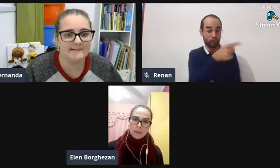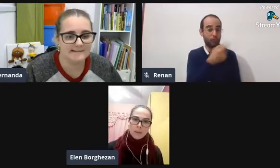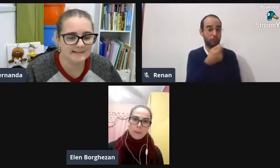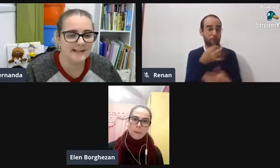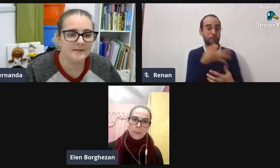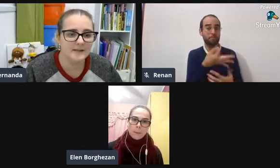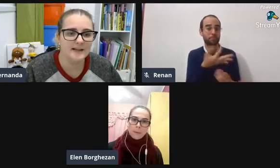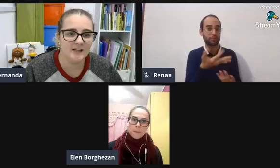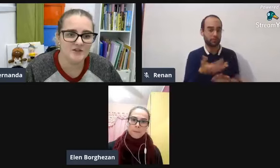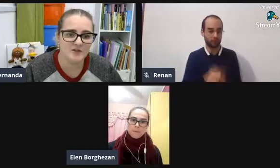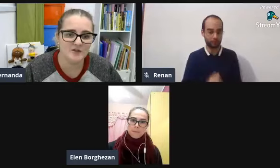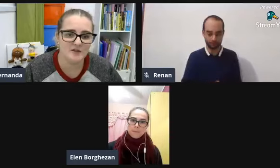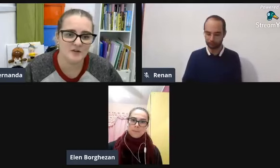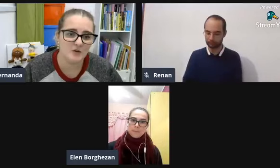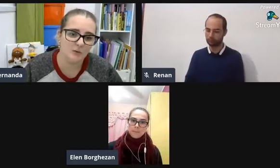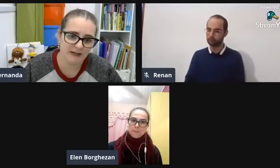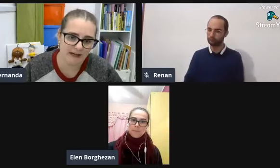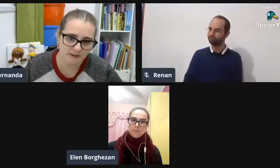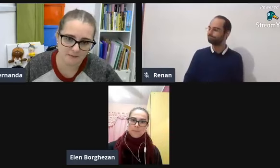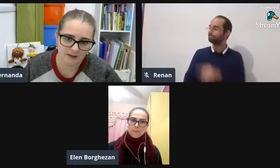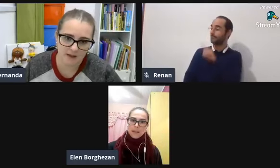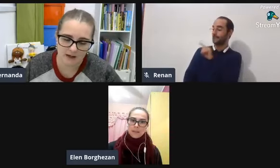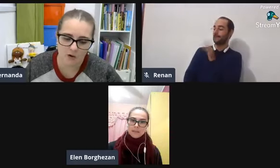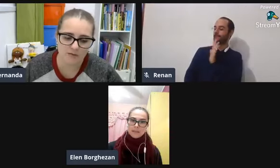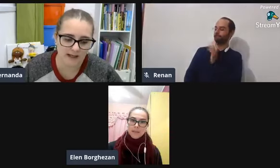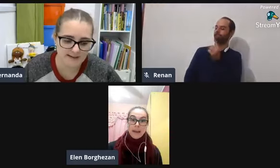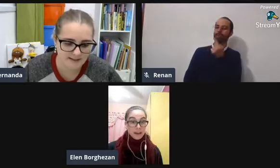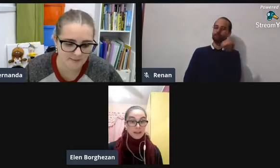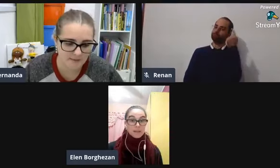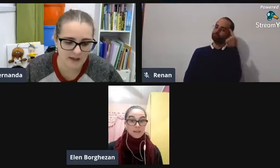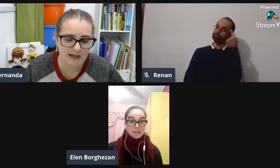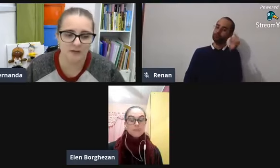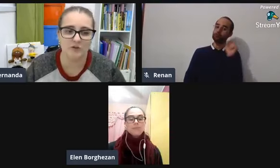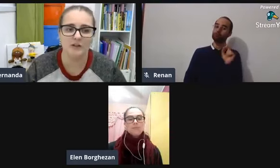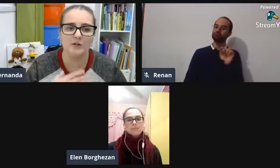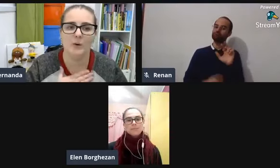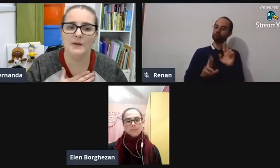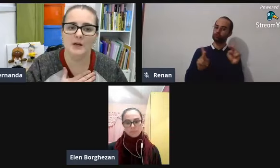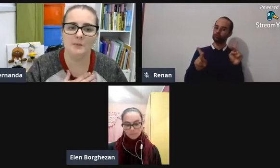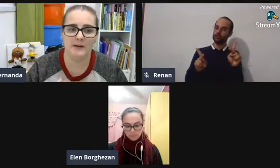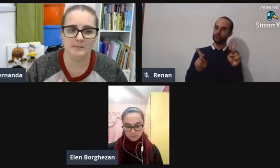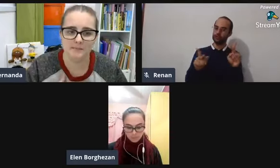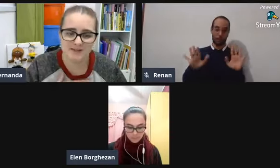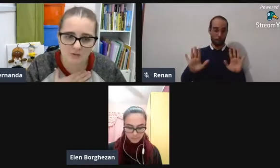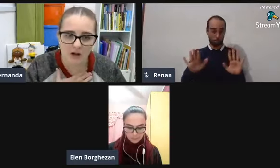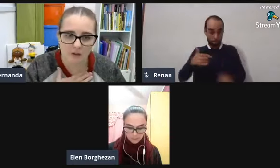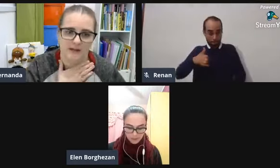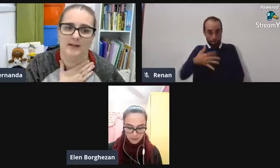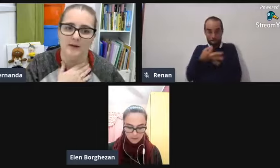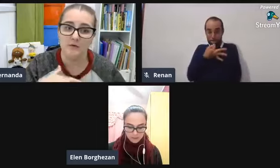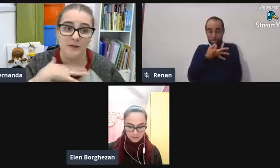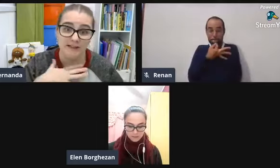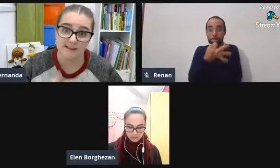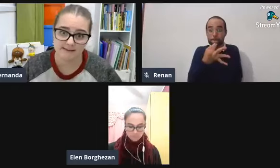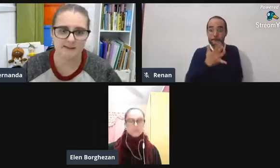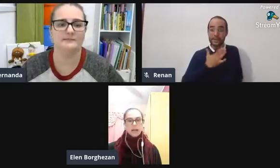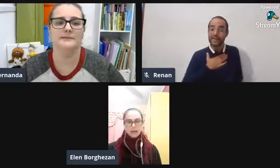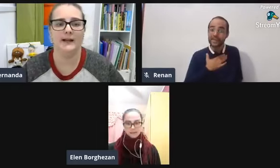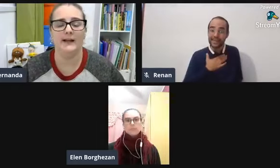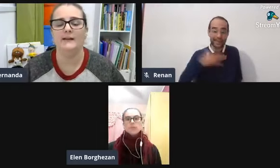assim. Na verdade, eu já vejo ao contrário. O que acontece? Aí eu tô dando uma opinião bem pessoal, tá? Eu,